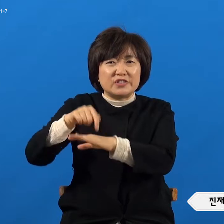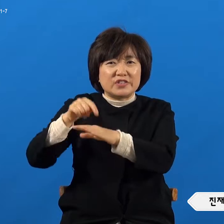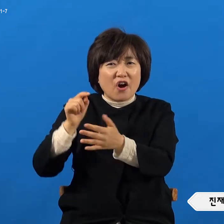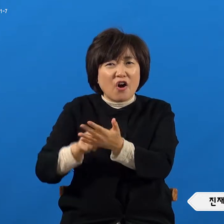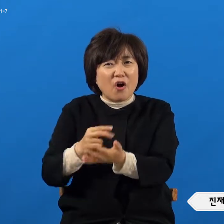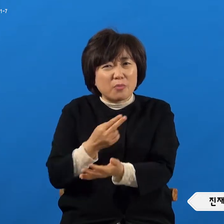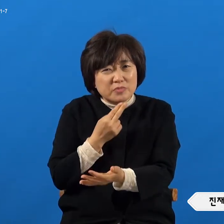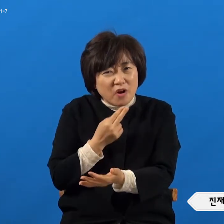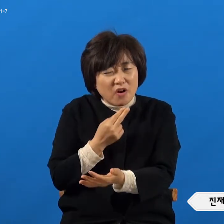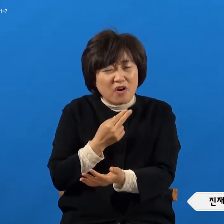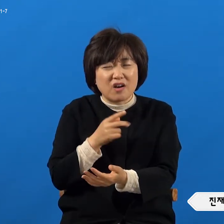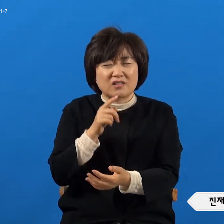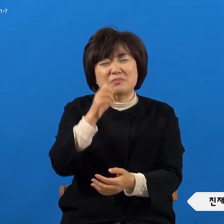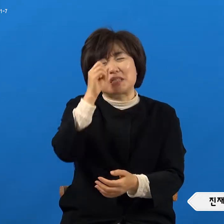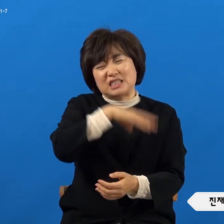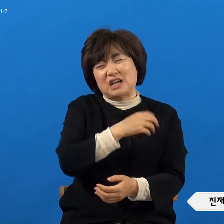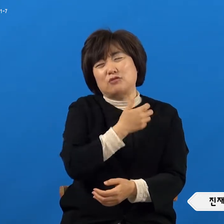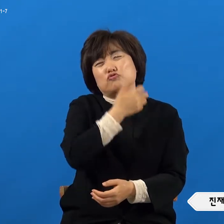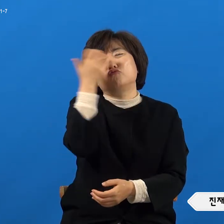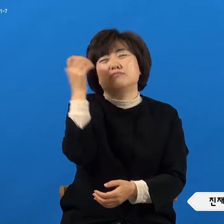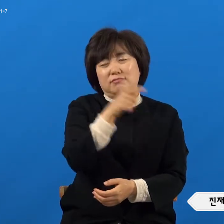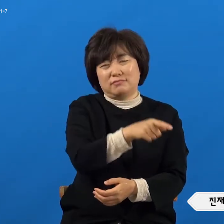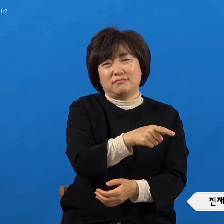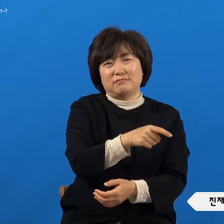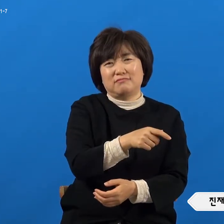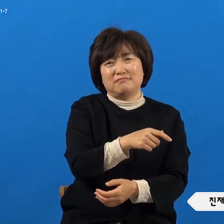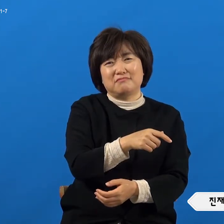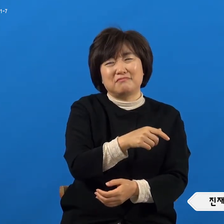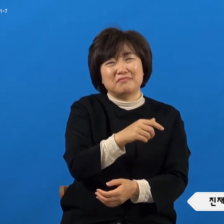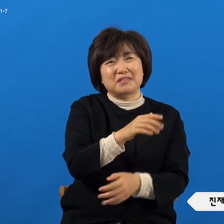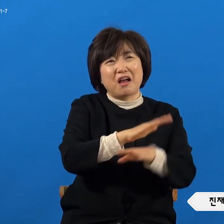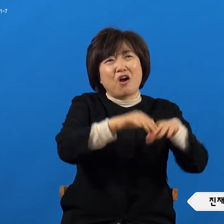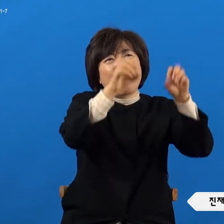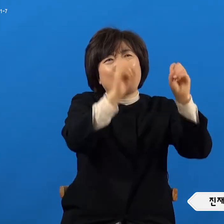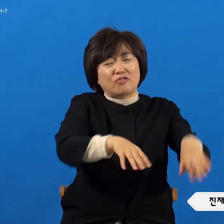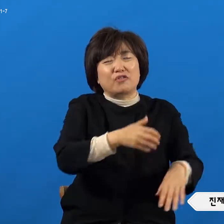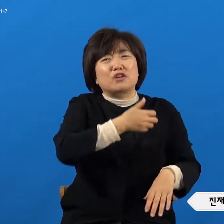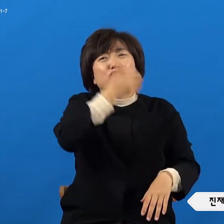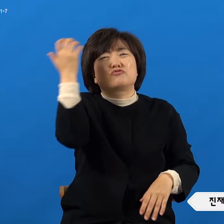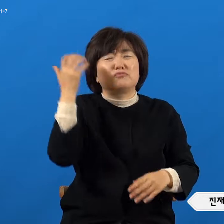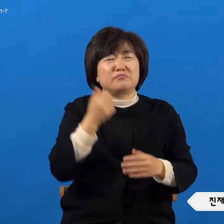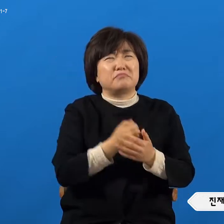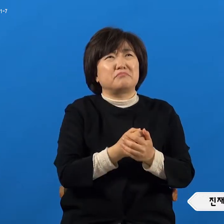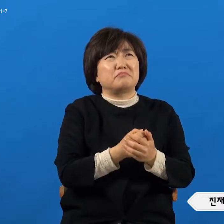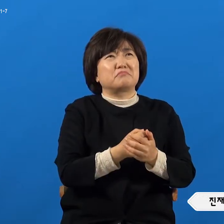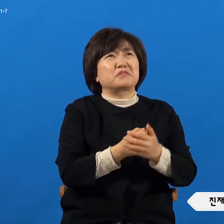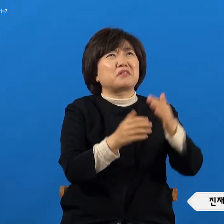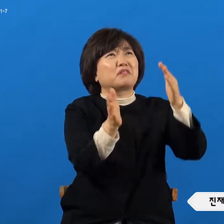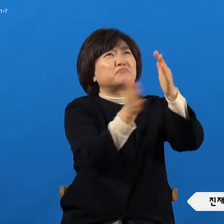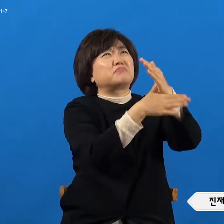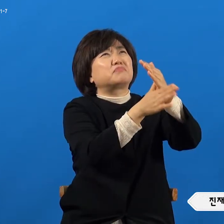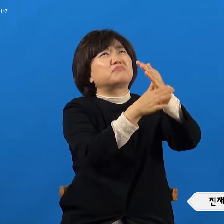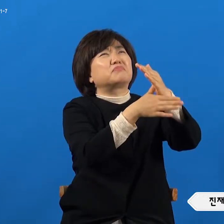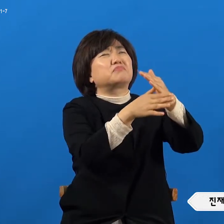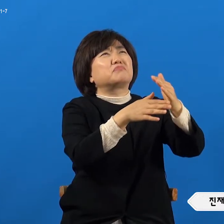그 꿈은 객꿈일 뿐입니다. 몽상일 뿐입니다. 뜬 구름일